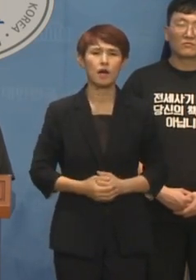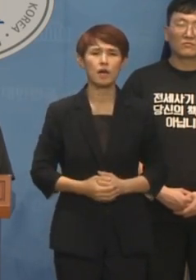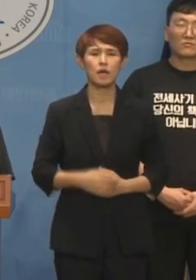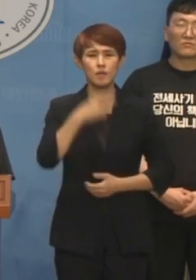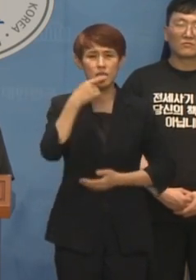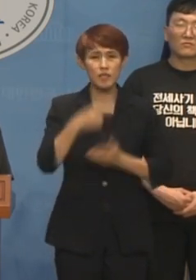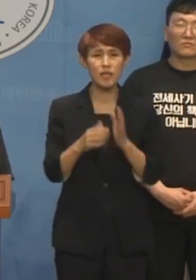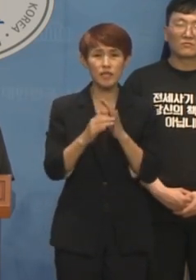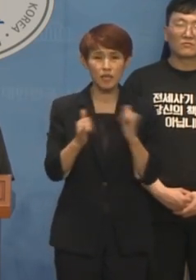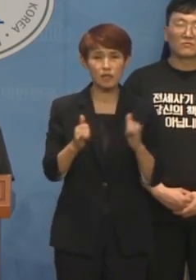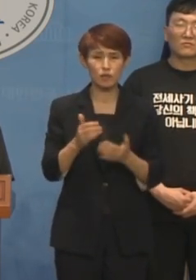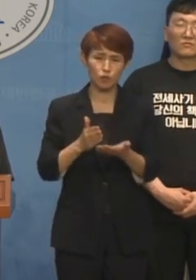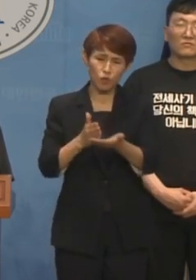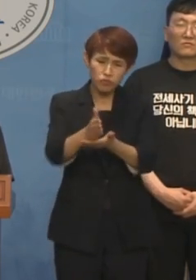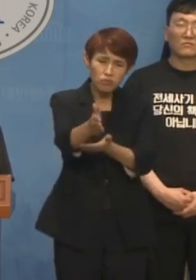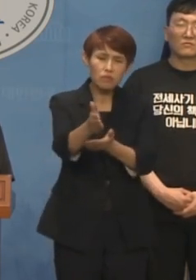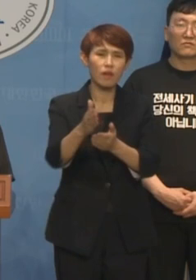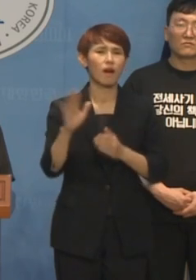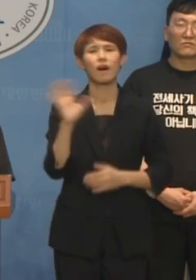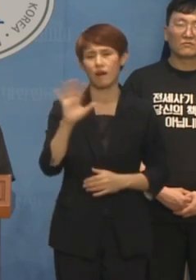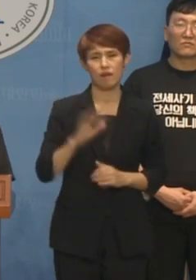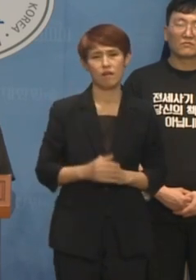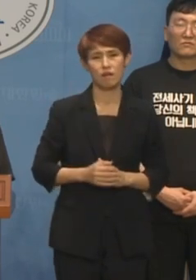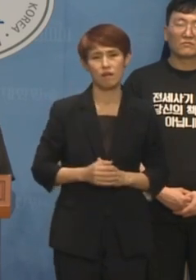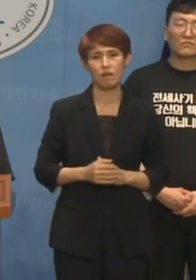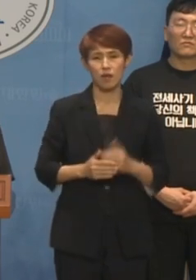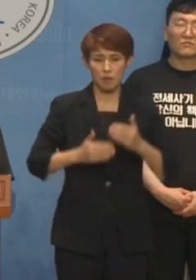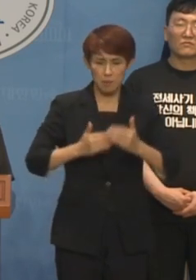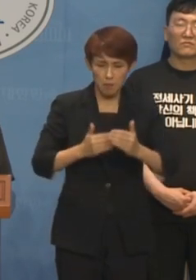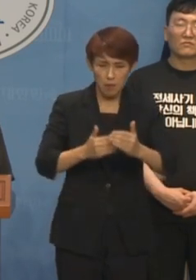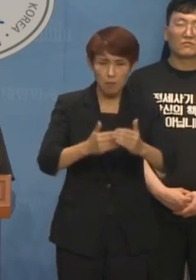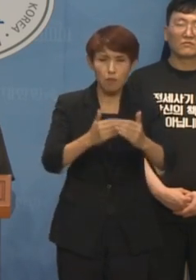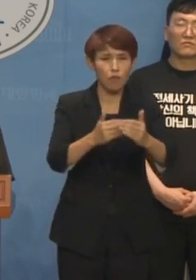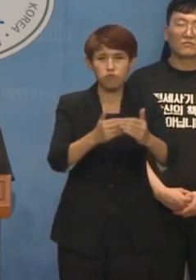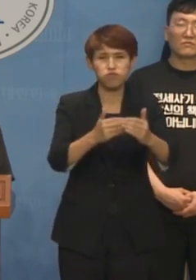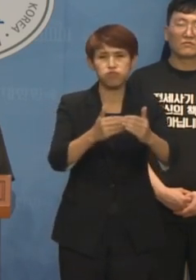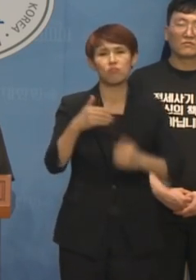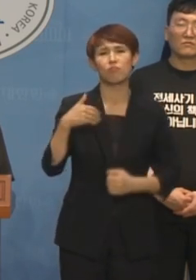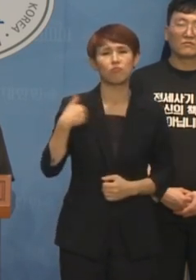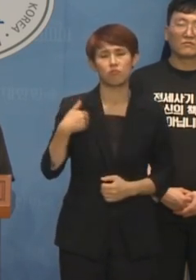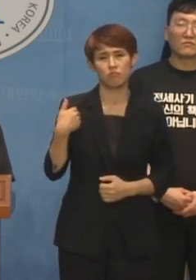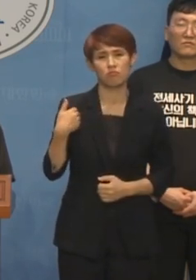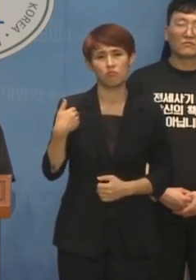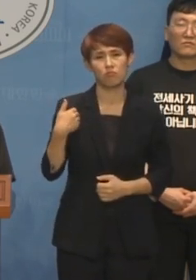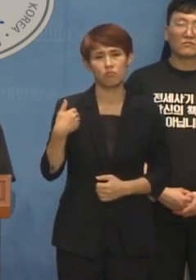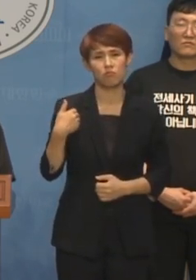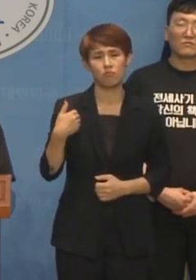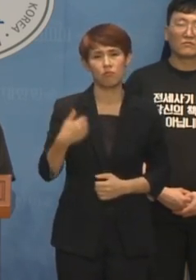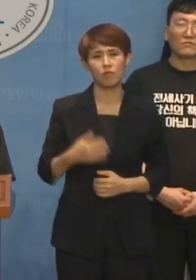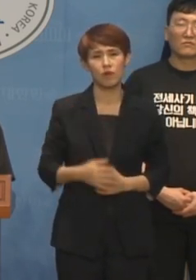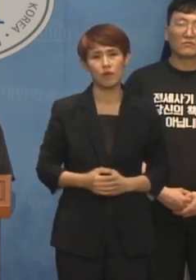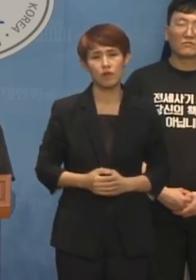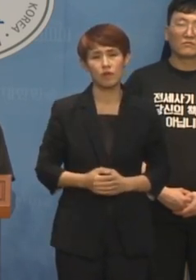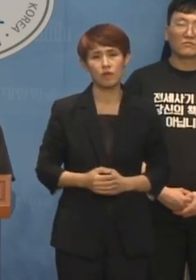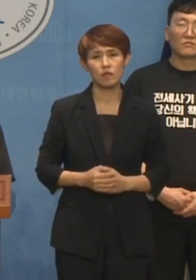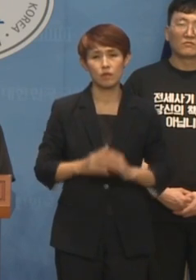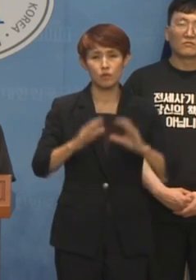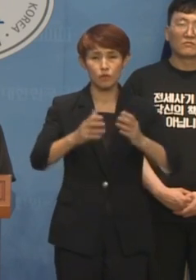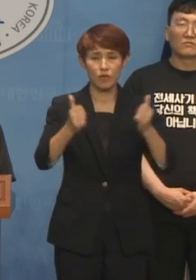피해자들은 전문직이 아니라서 어떤 절차까지는 정확히 모르겠습니다. 의장님 순방